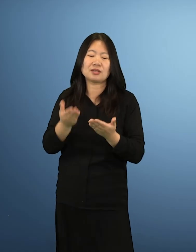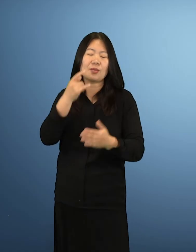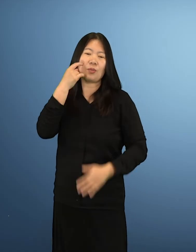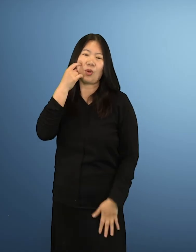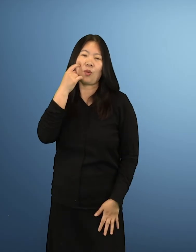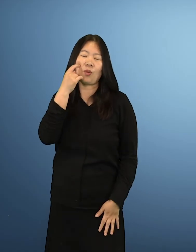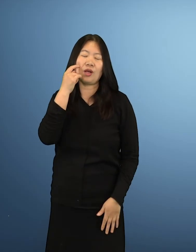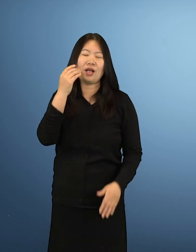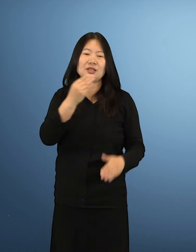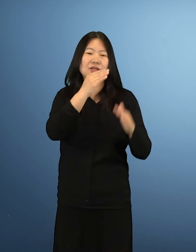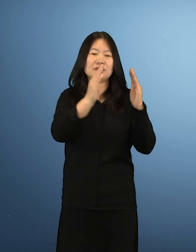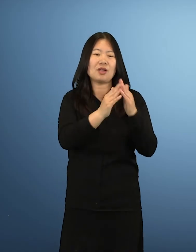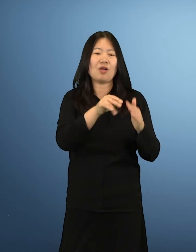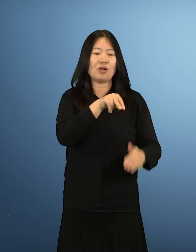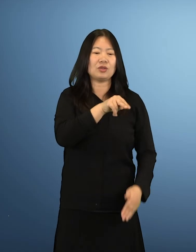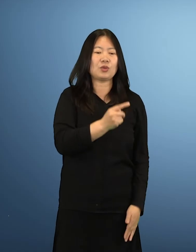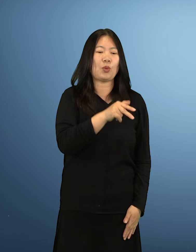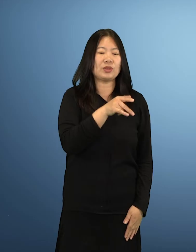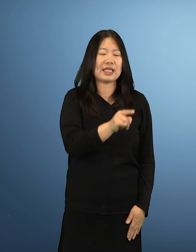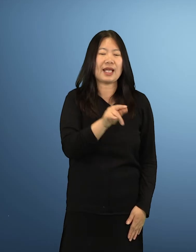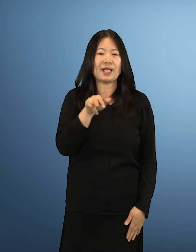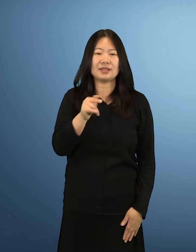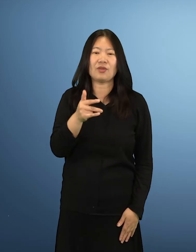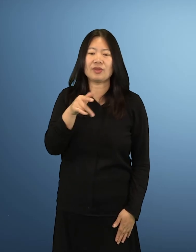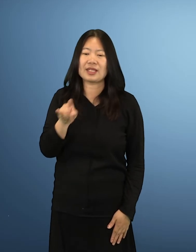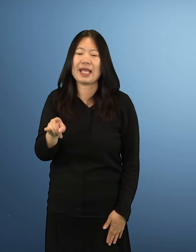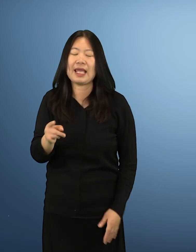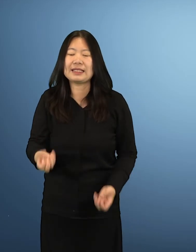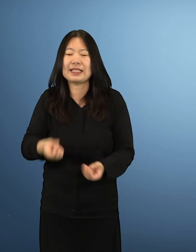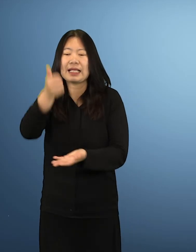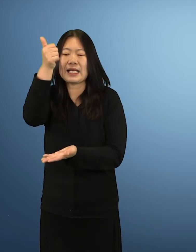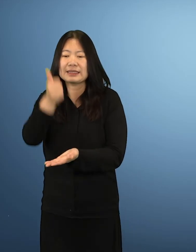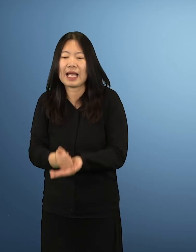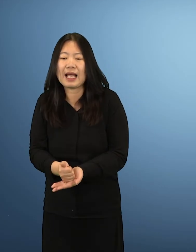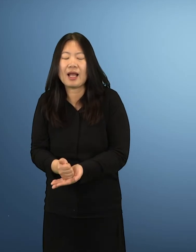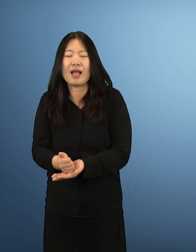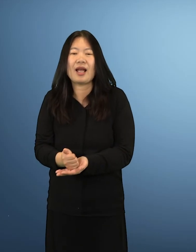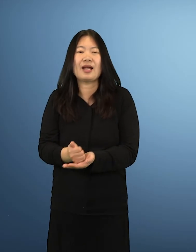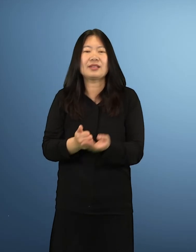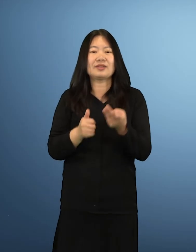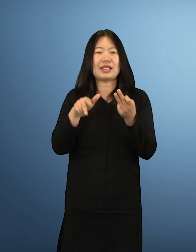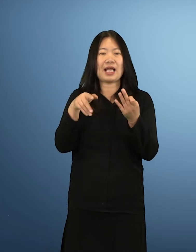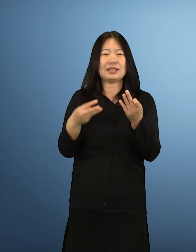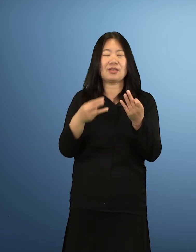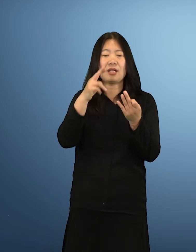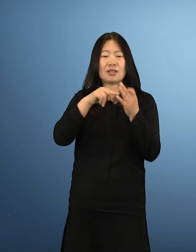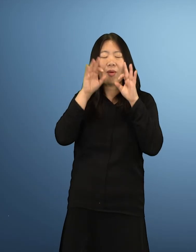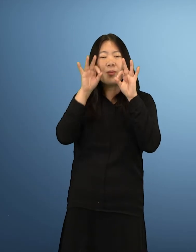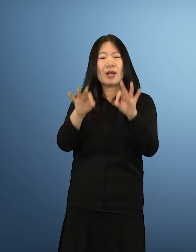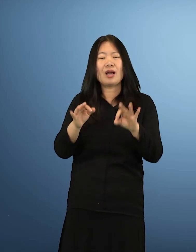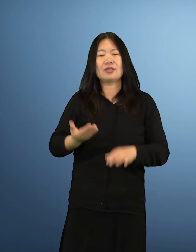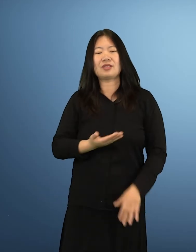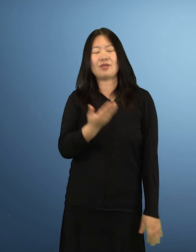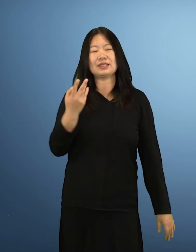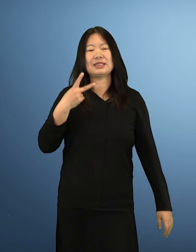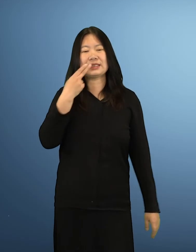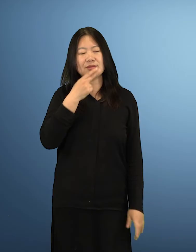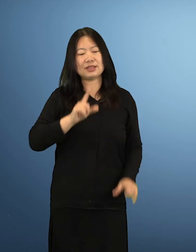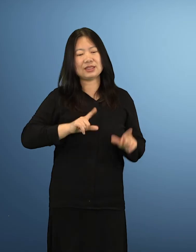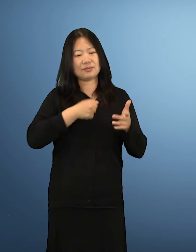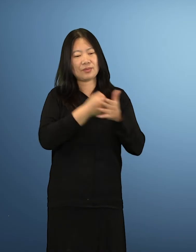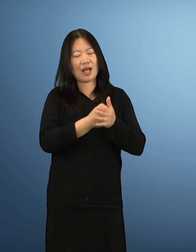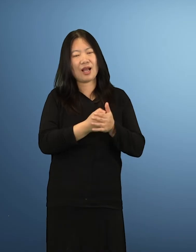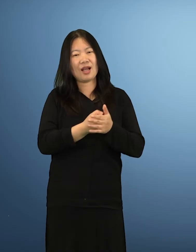소제, 전제, 제사장, 그 다음에 또 이어서 14절 한번 같이 읽어볼까요? 시작. 너희는 금식일을